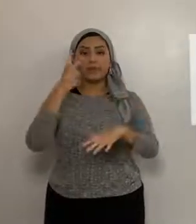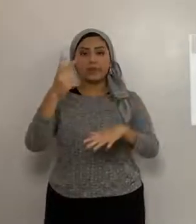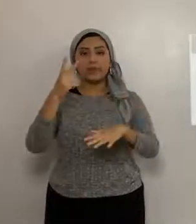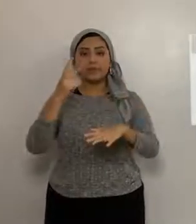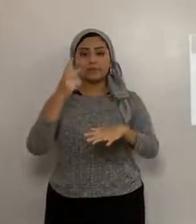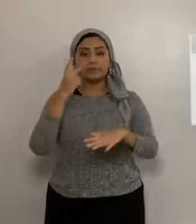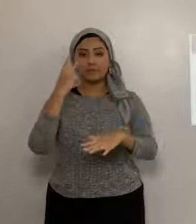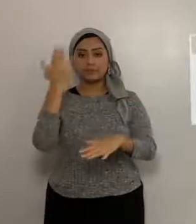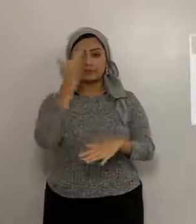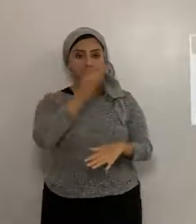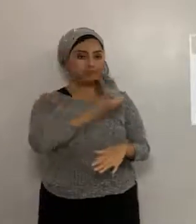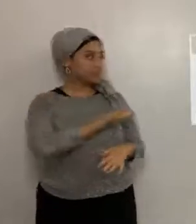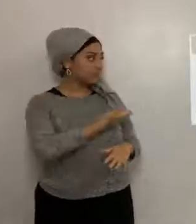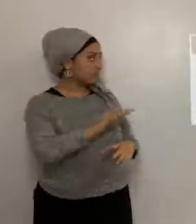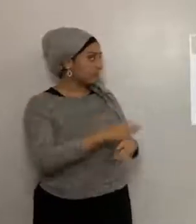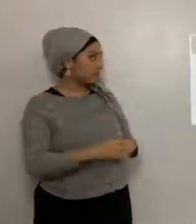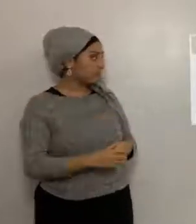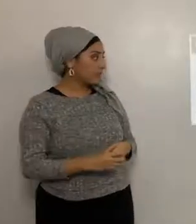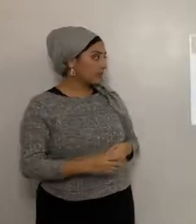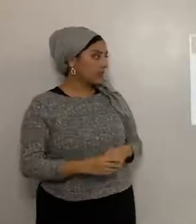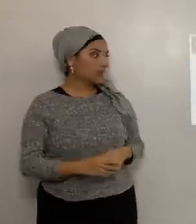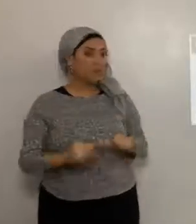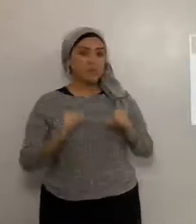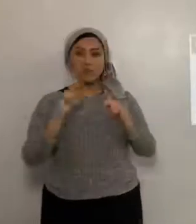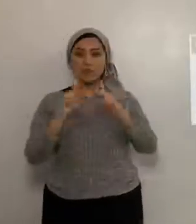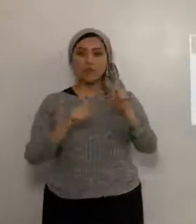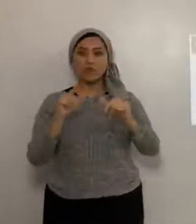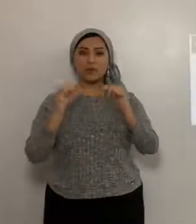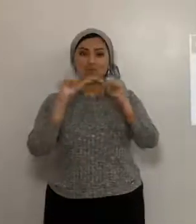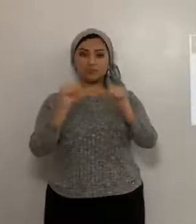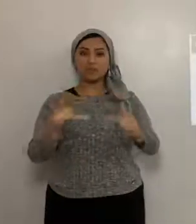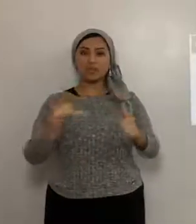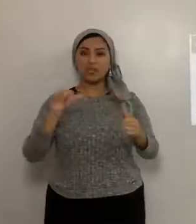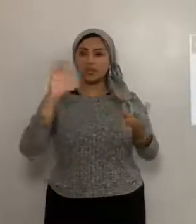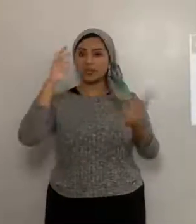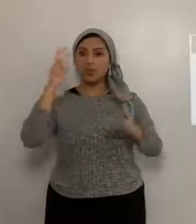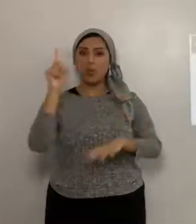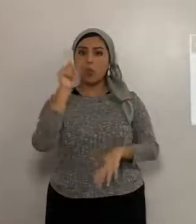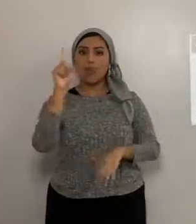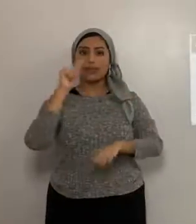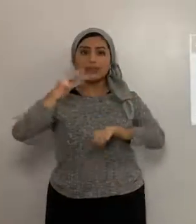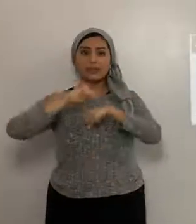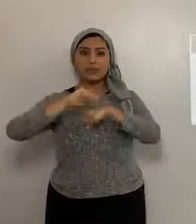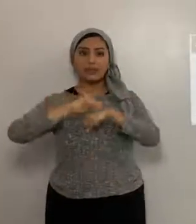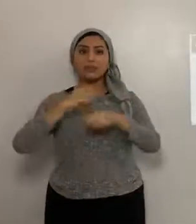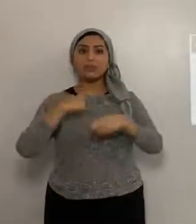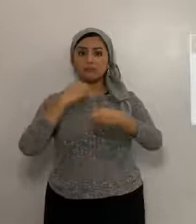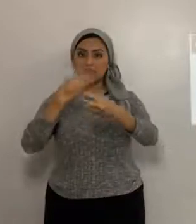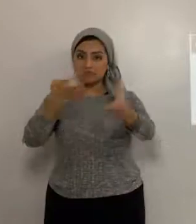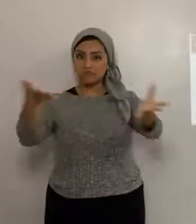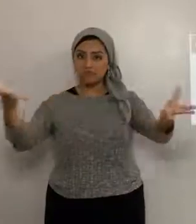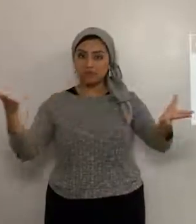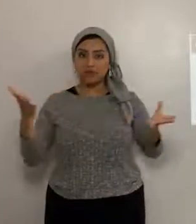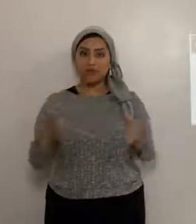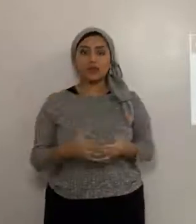Miren, siempre ha habido controversia dónde estuvo el templo. Les voy a comentar algo. Voy a dibujar